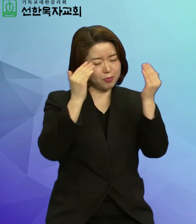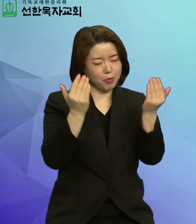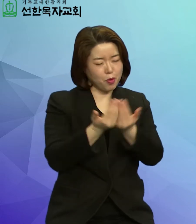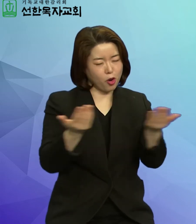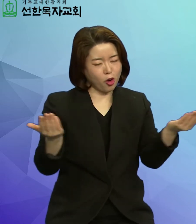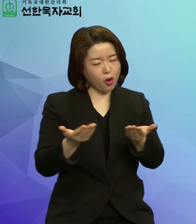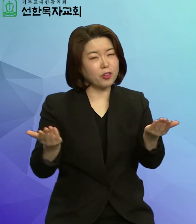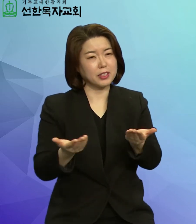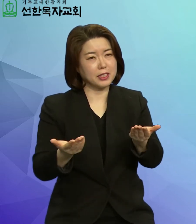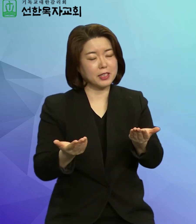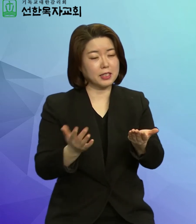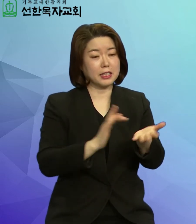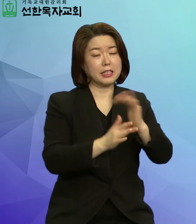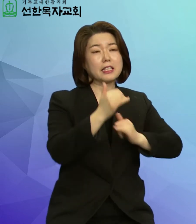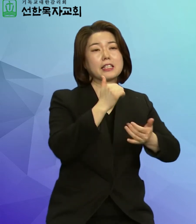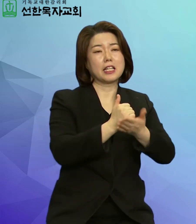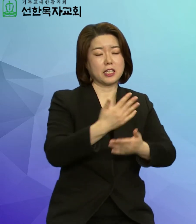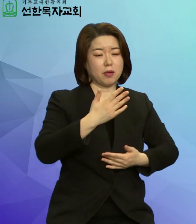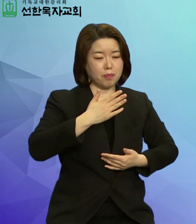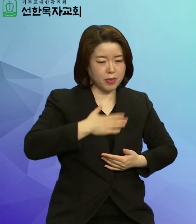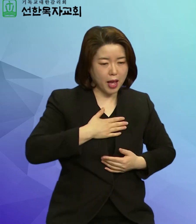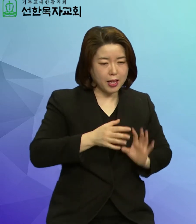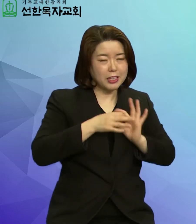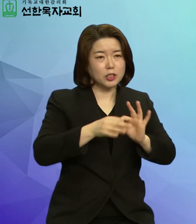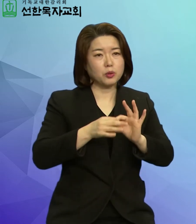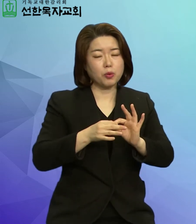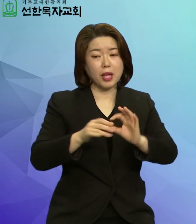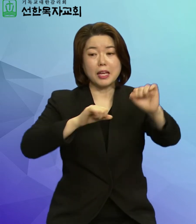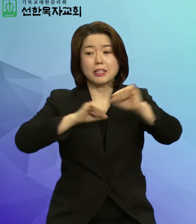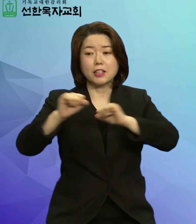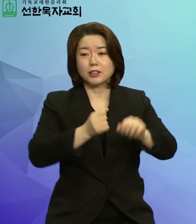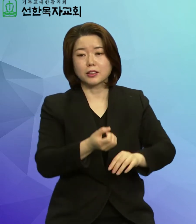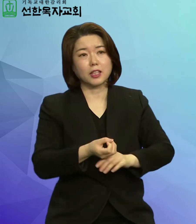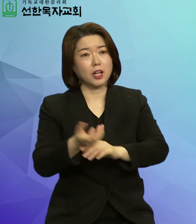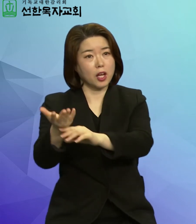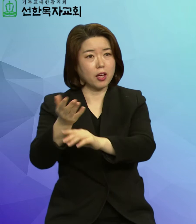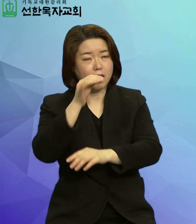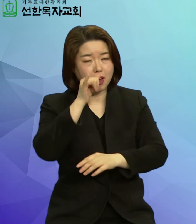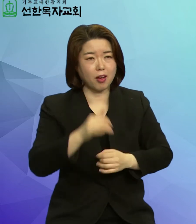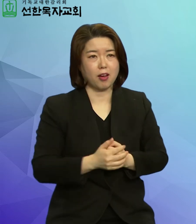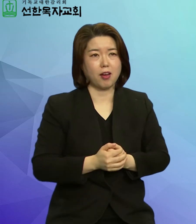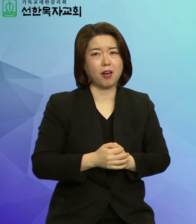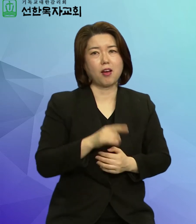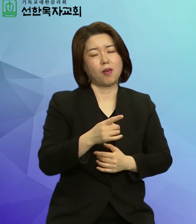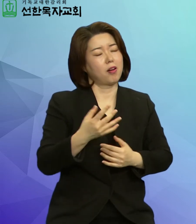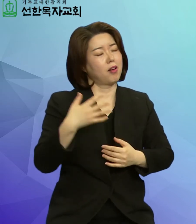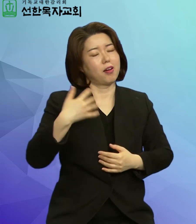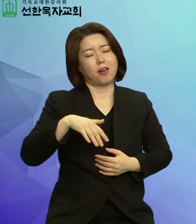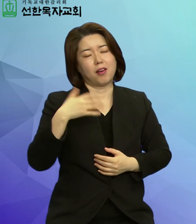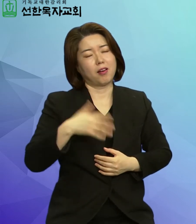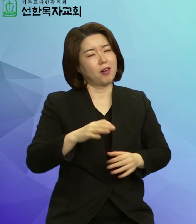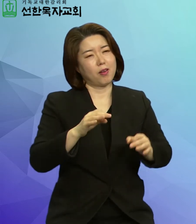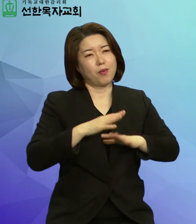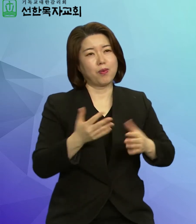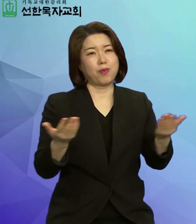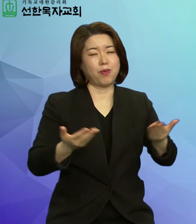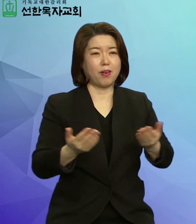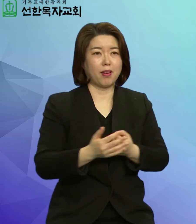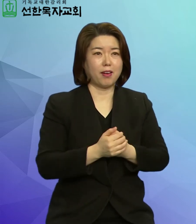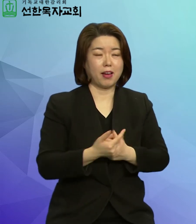바울은 자기의 모든 사역이 예수님께서 나를 통하여 역사하신 것이라. 이거 얼마나